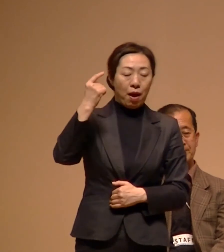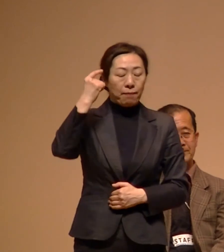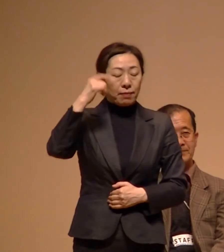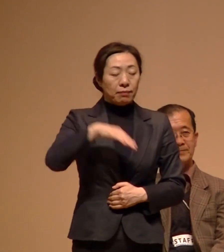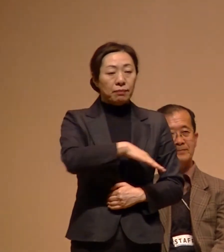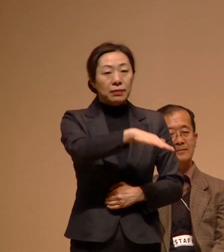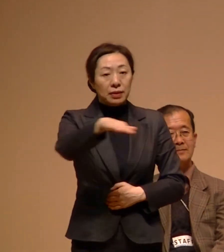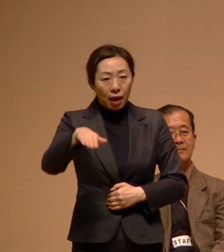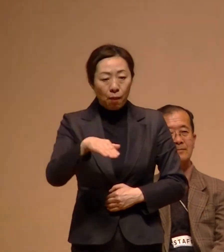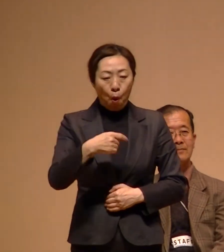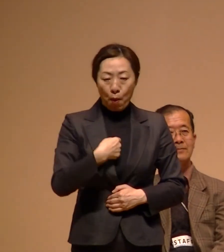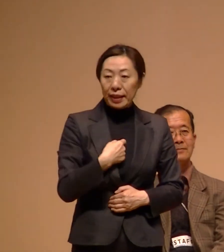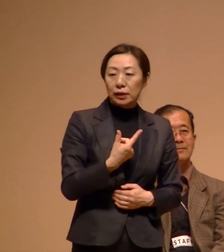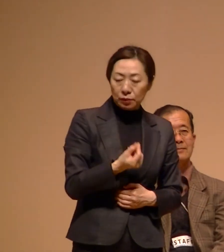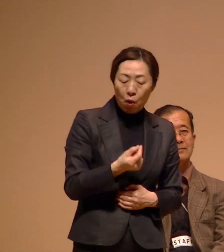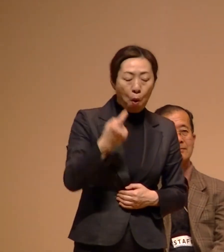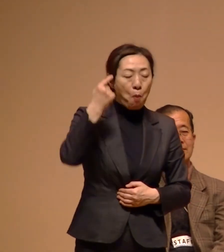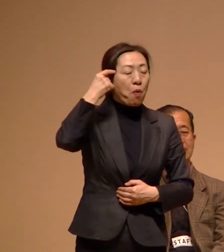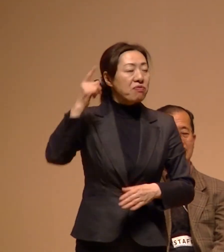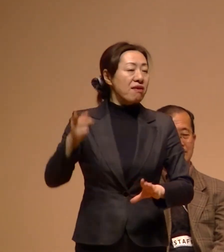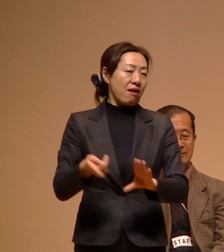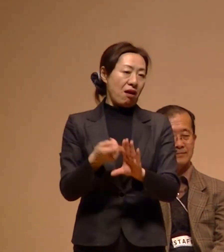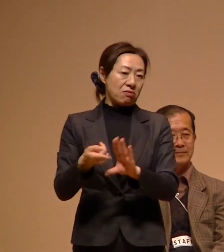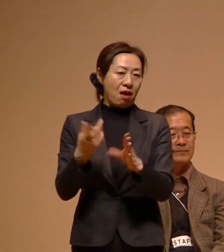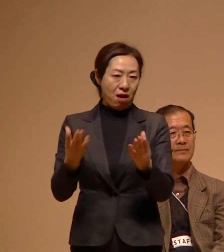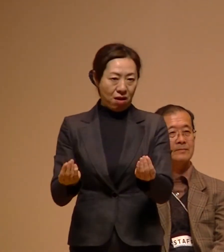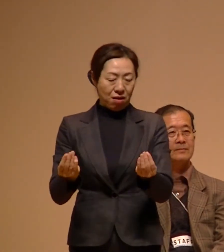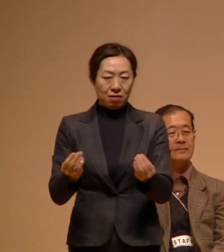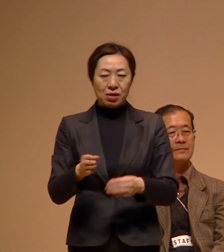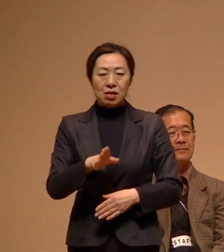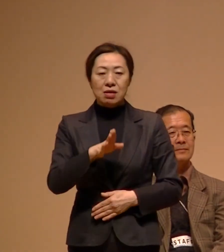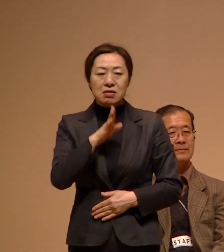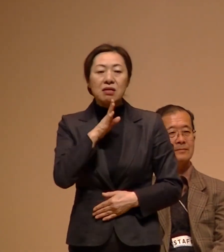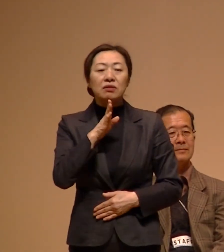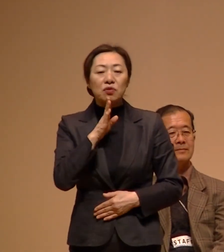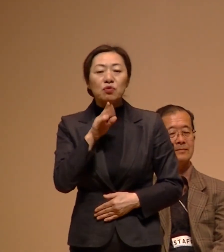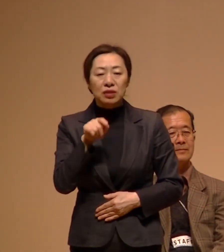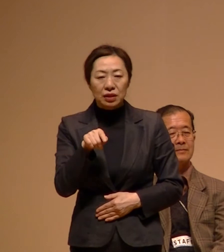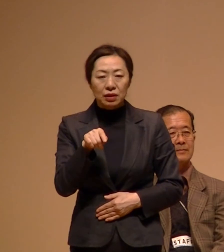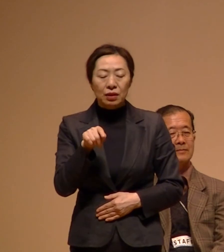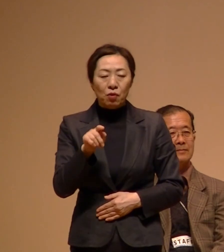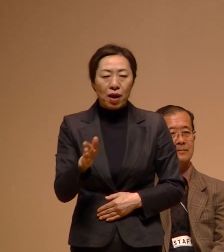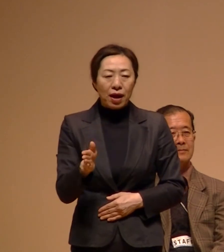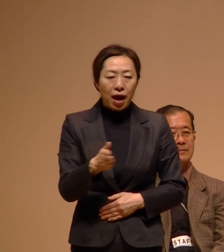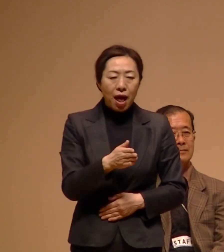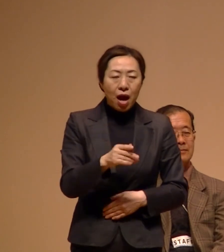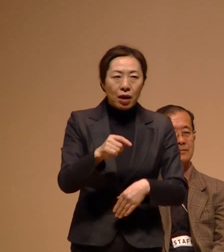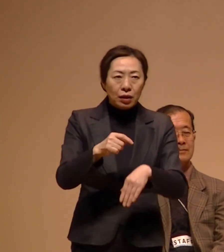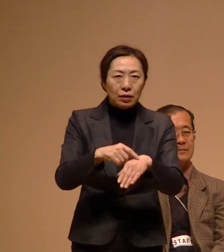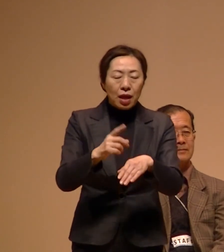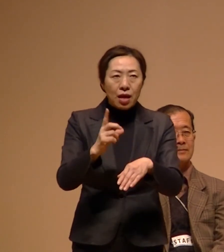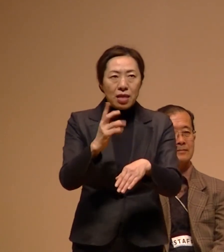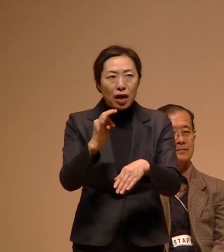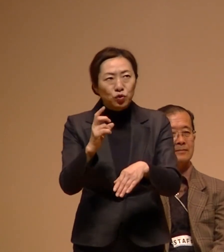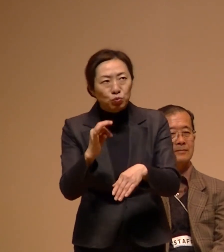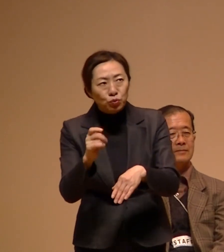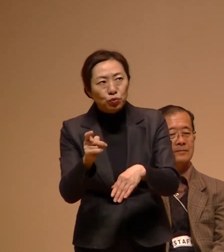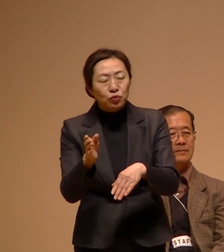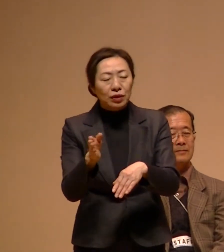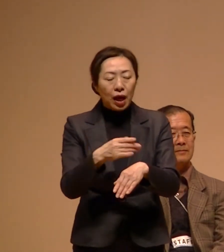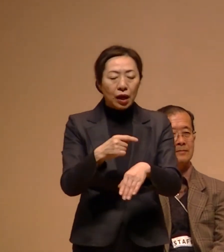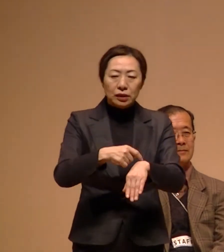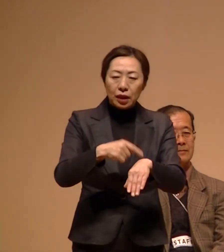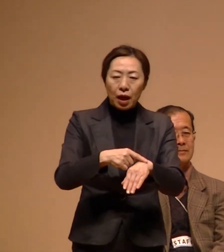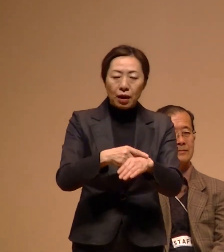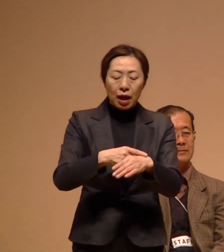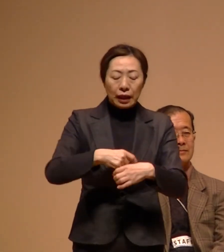私も思っておりませんでした。現実に、それから 何十分かして、時間は正確には